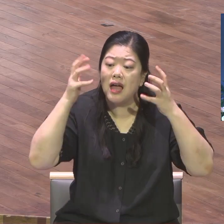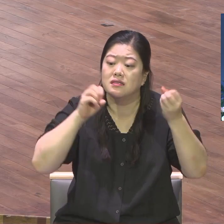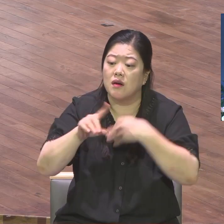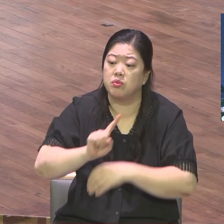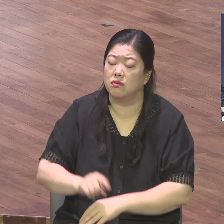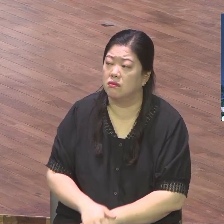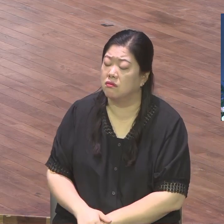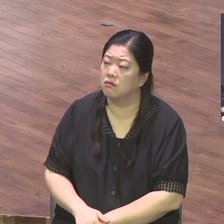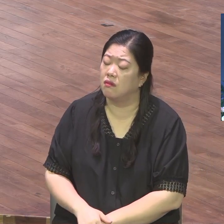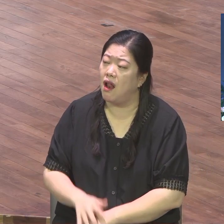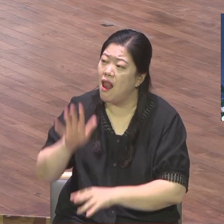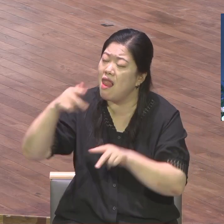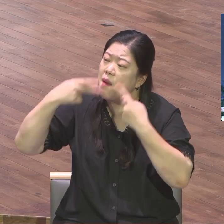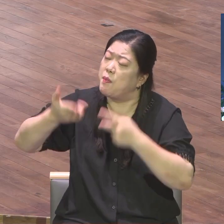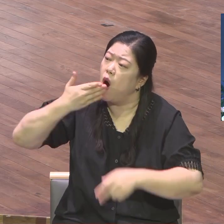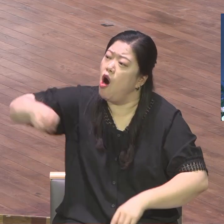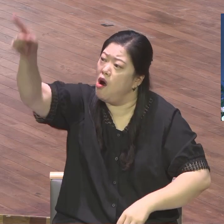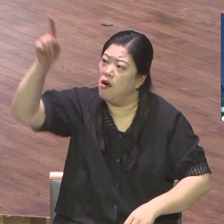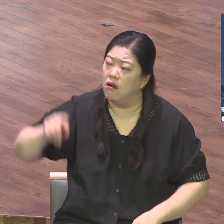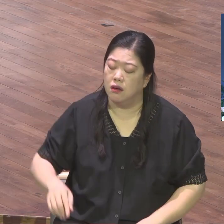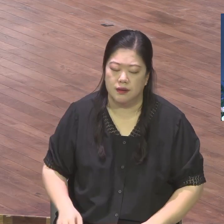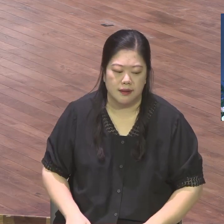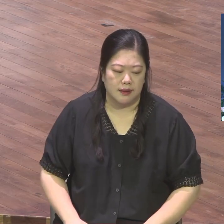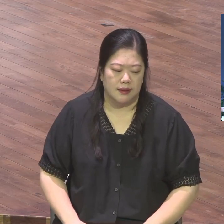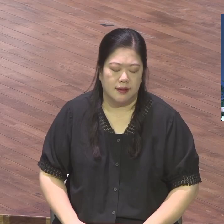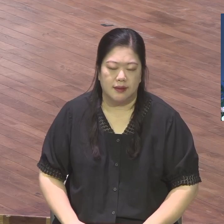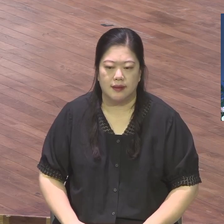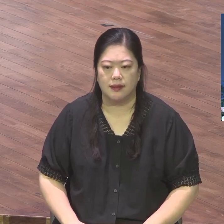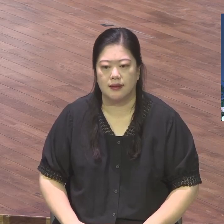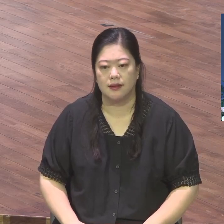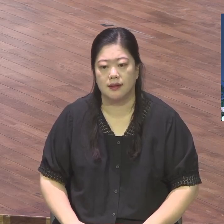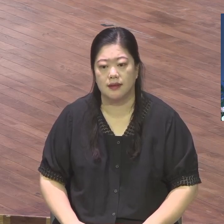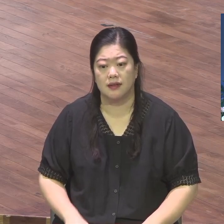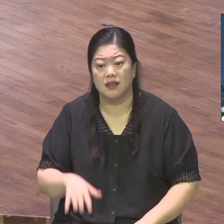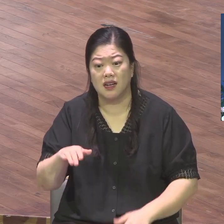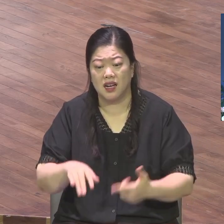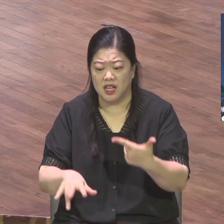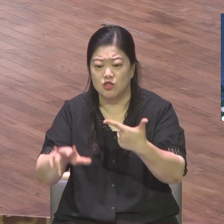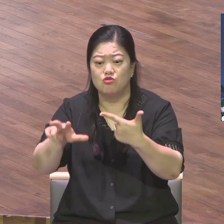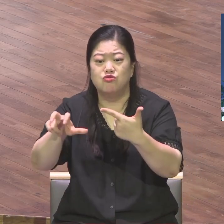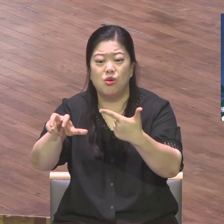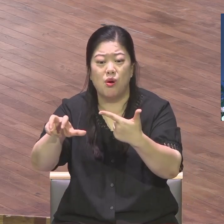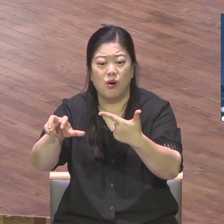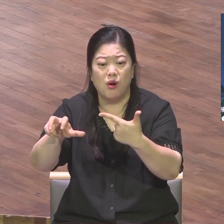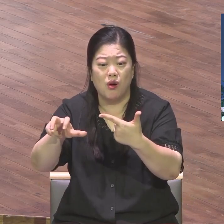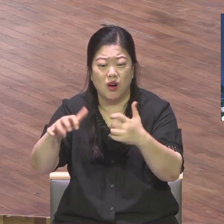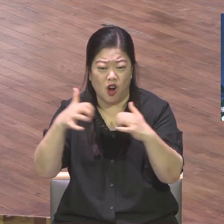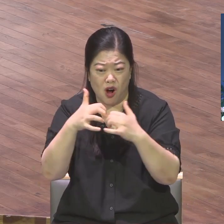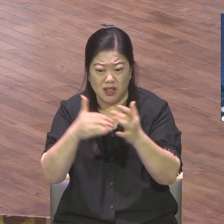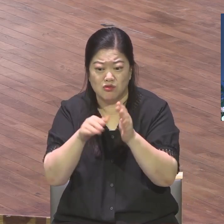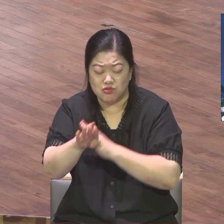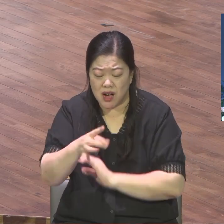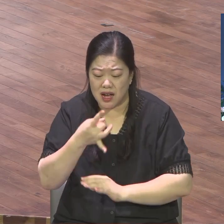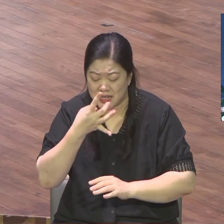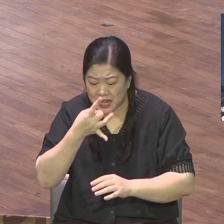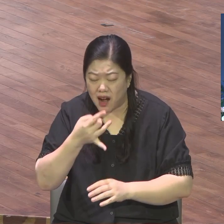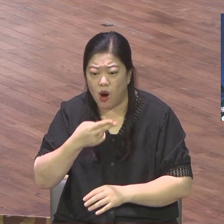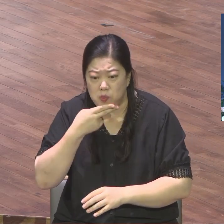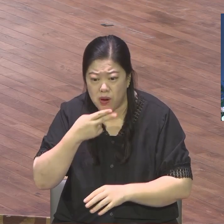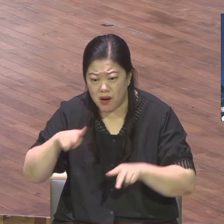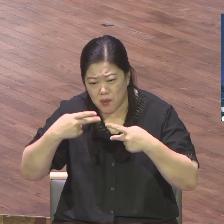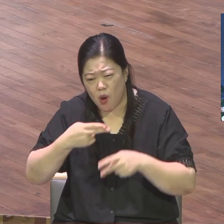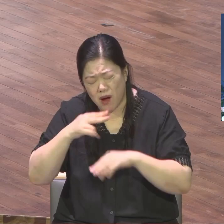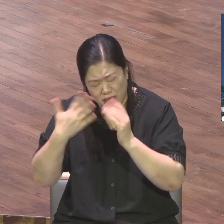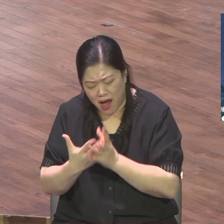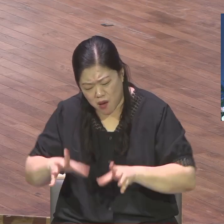그렇게 이 스킬 차이가 많이 납니다. 영계 모든 성도들 복음의 능력,